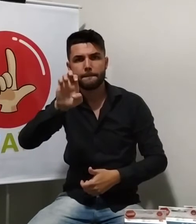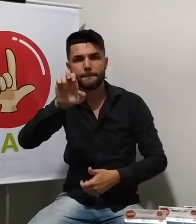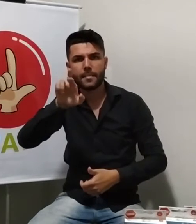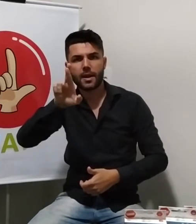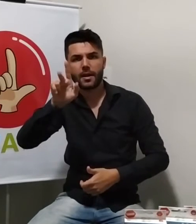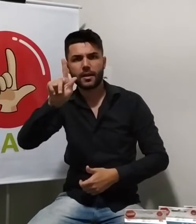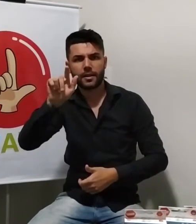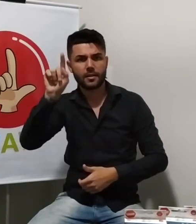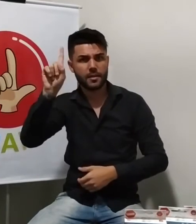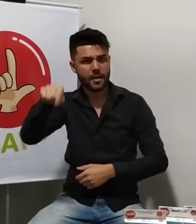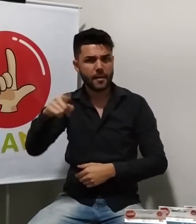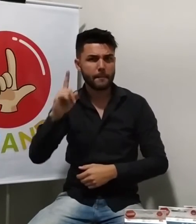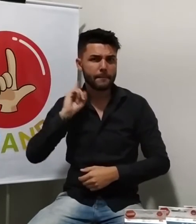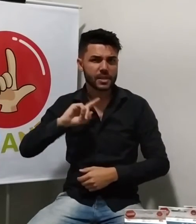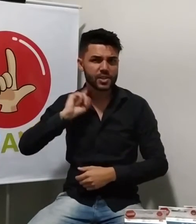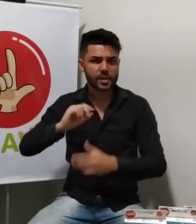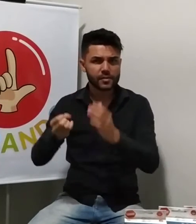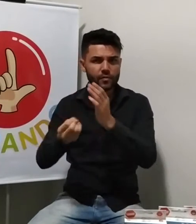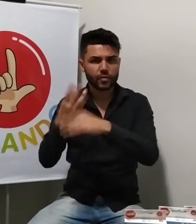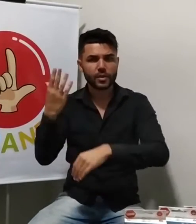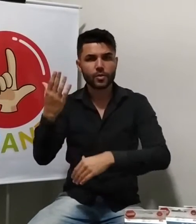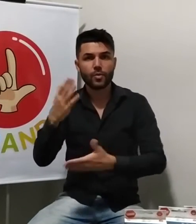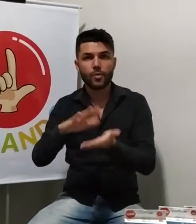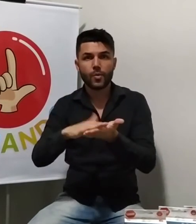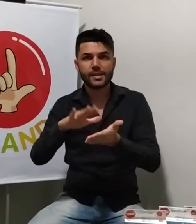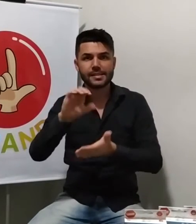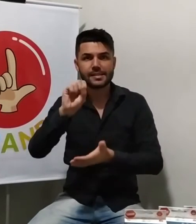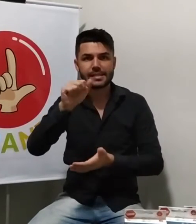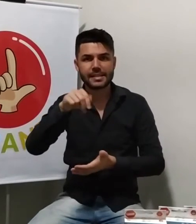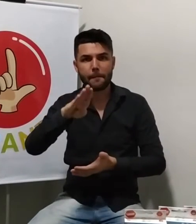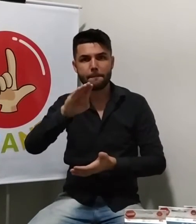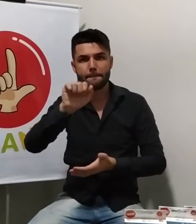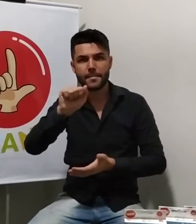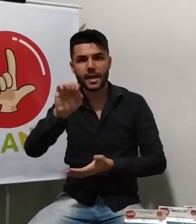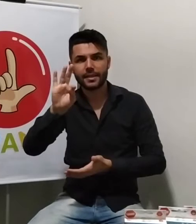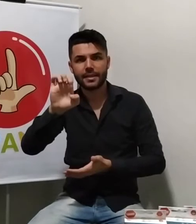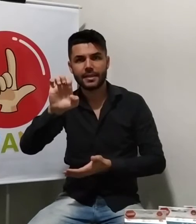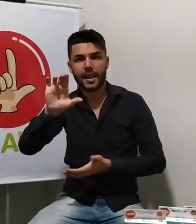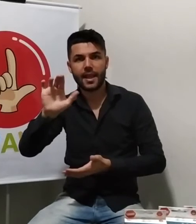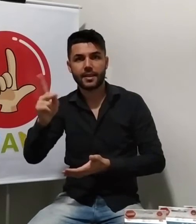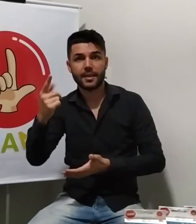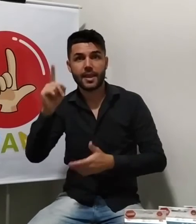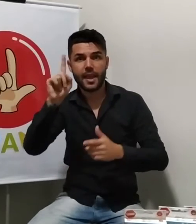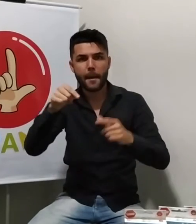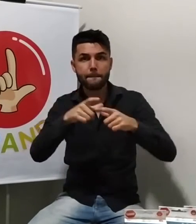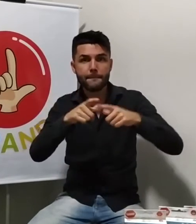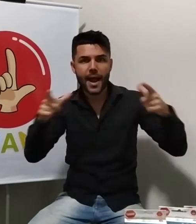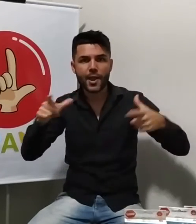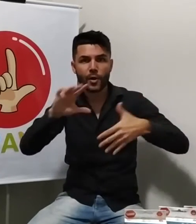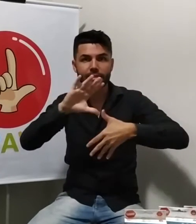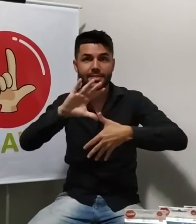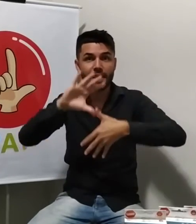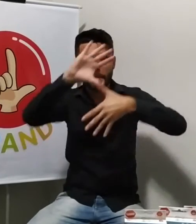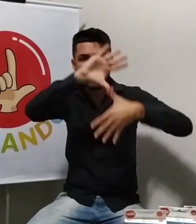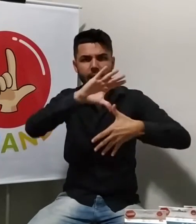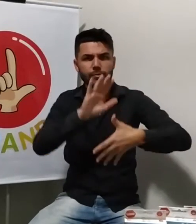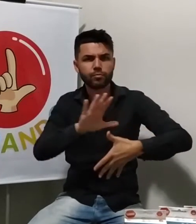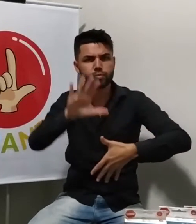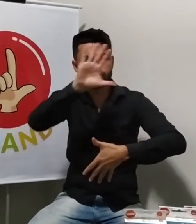Gustavo Caetano, ou se você preferir, Gustavo Zuckerberg, que é o nosso convidado de hoje. E aí, Gustavo? Fala, Flávio, tudo bem?